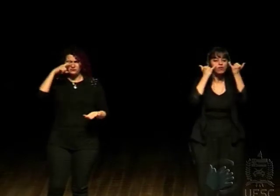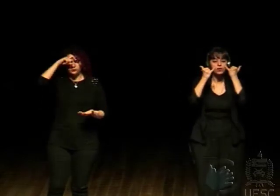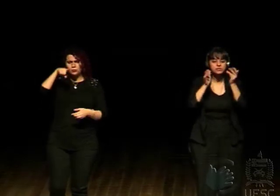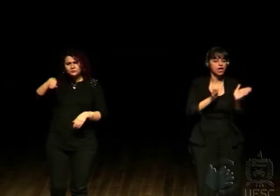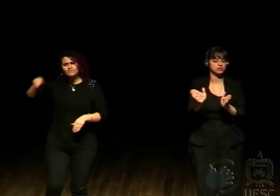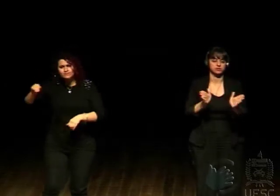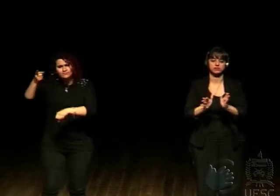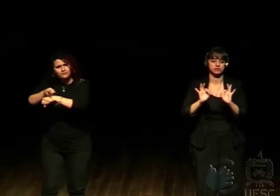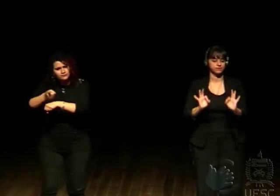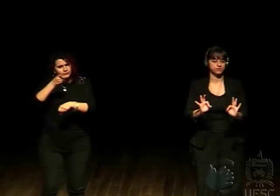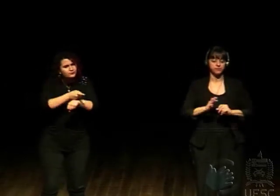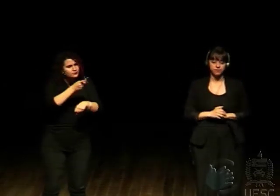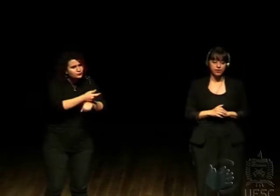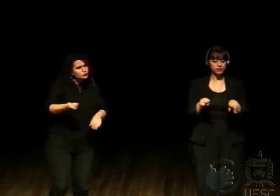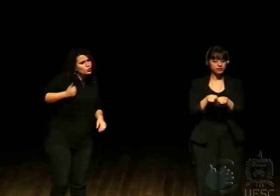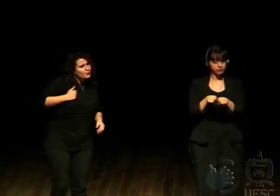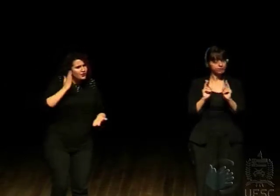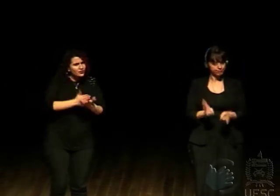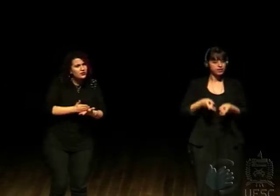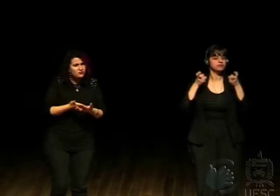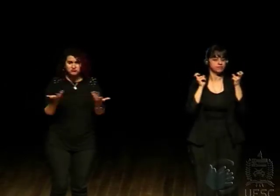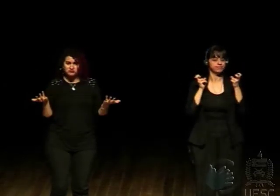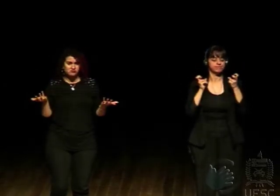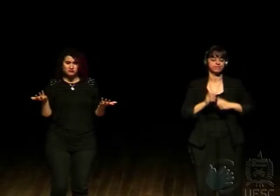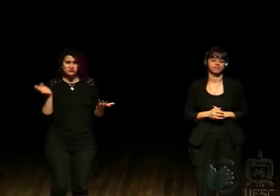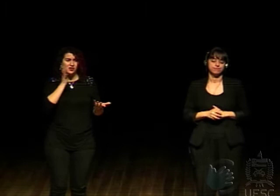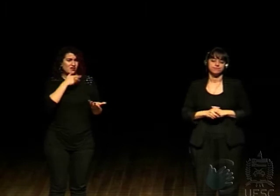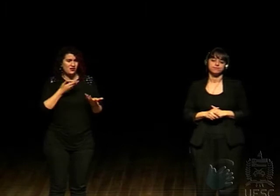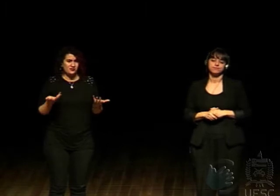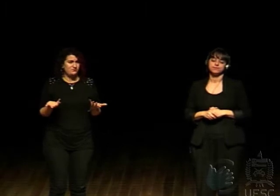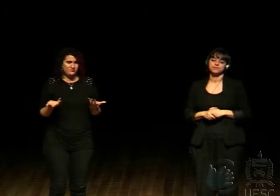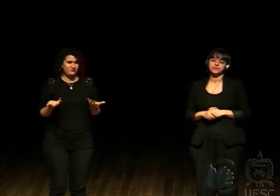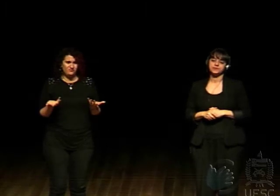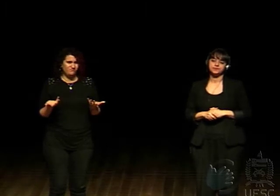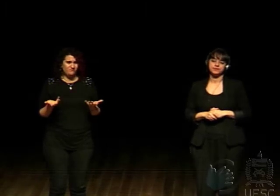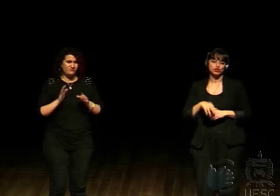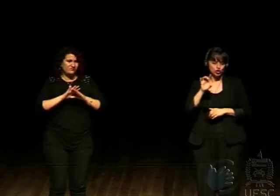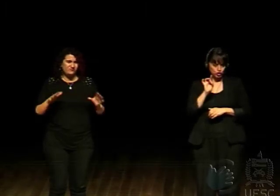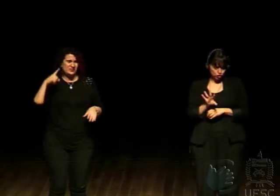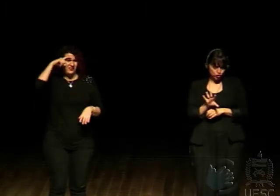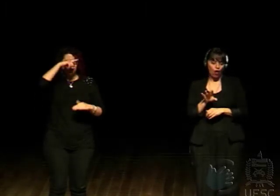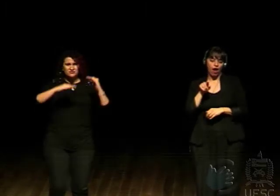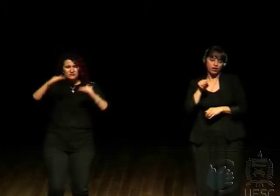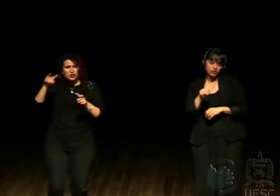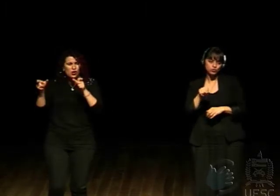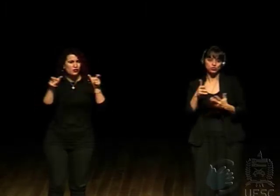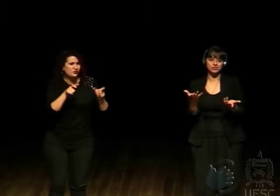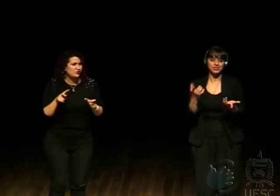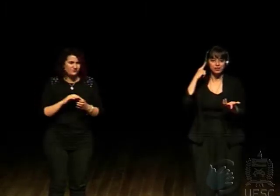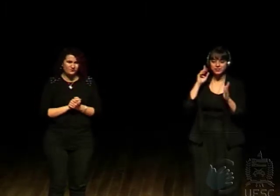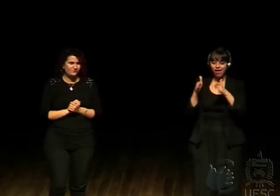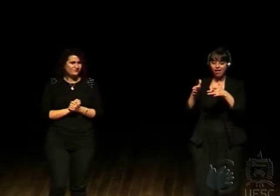Y por otro lado, nos hemos dado cuenta que no es suficientemente